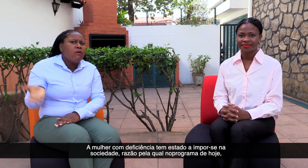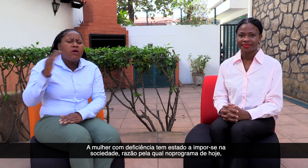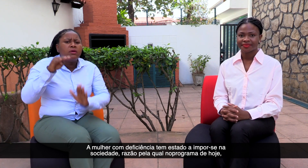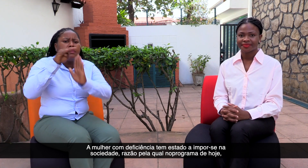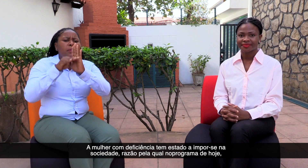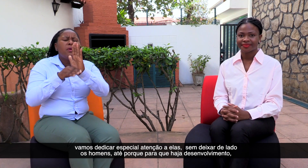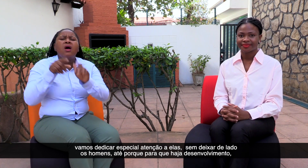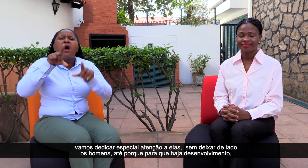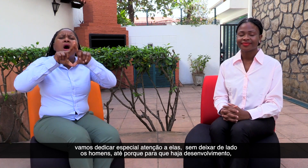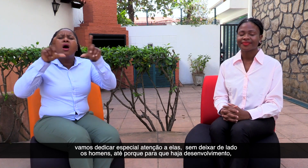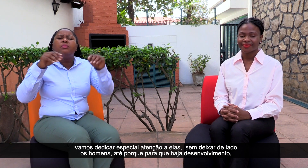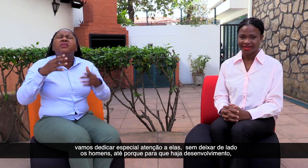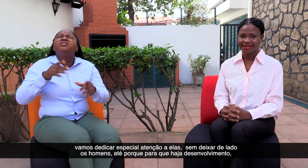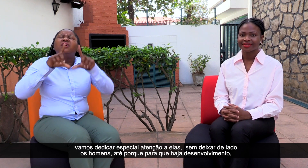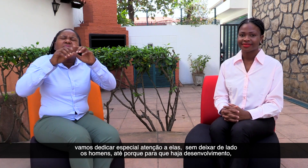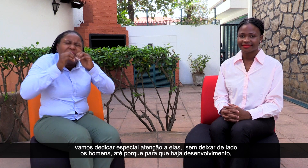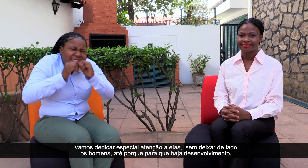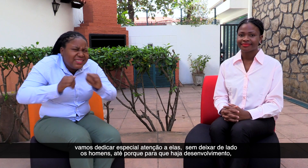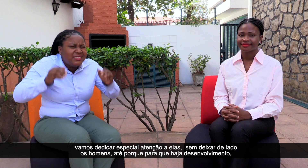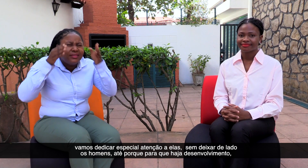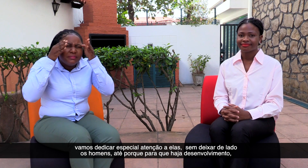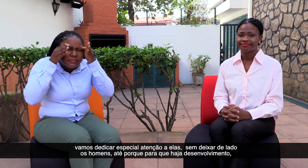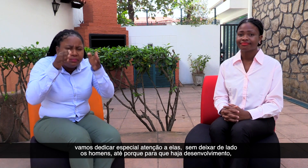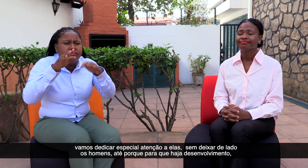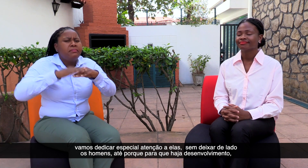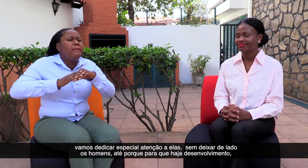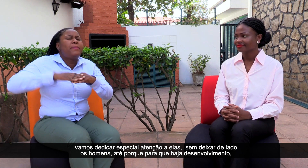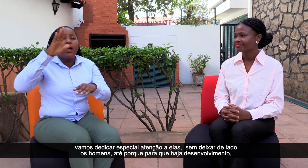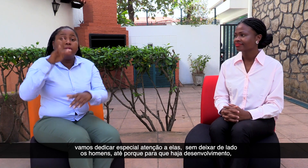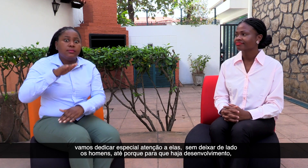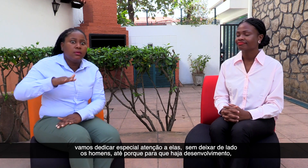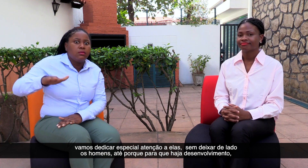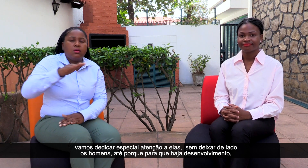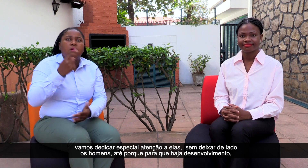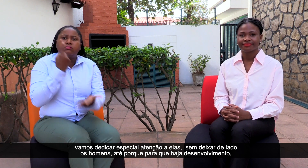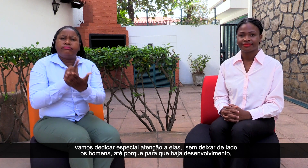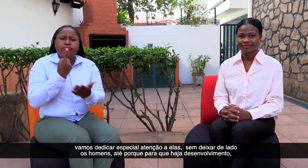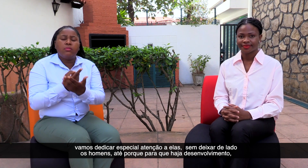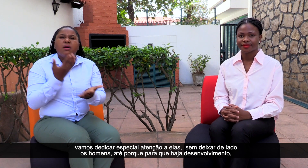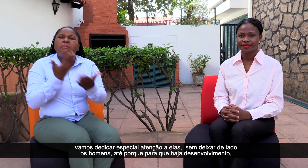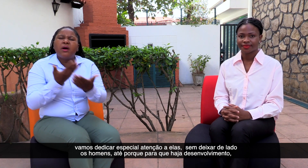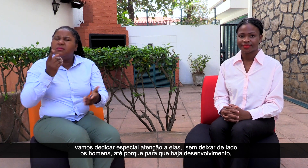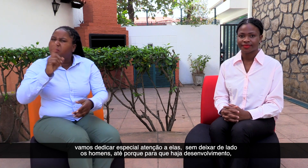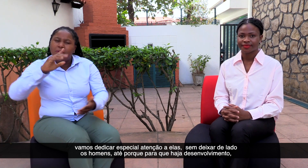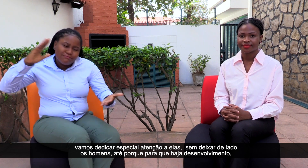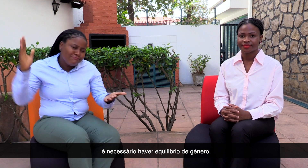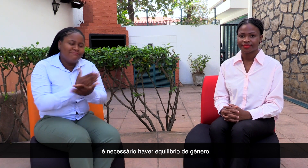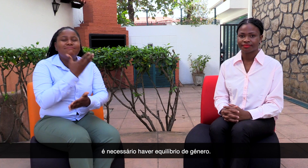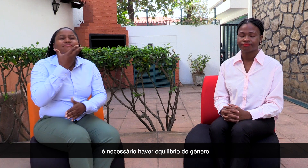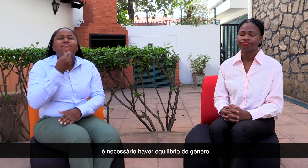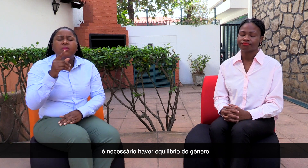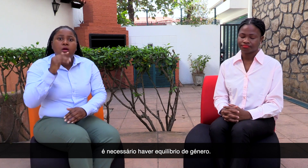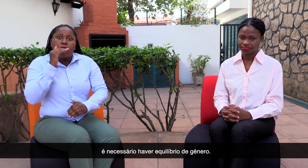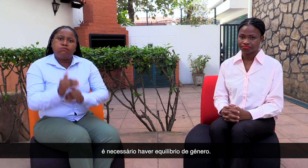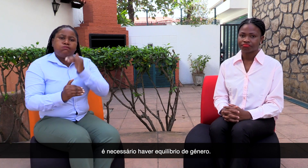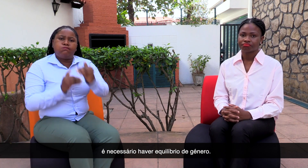no programa de hoje, vamos dedicar especial atenção a elas, sem deixar de lado os homens, até porque, para que haja desenvolvimento, é